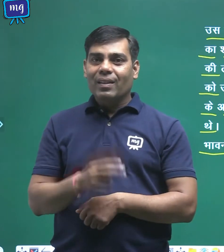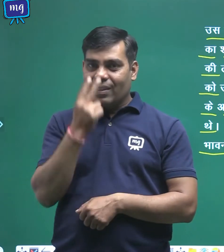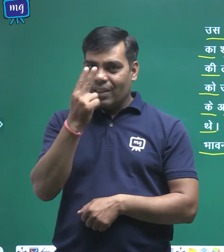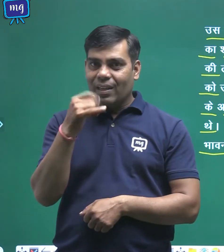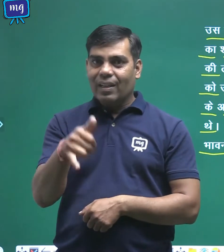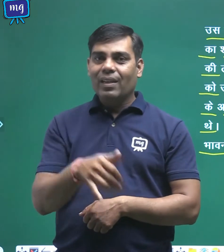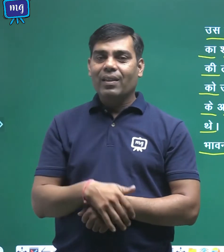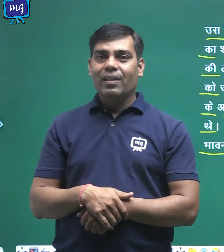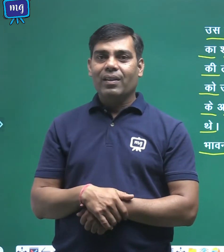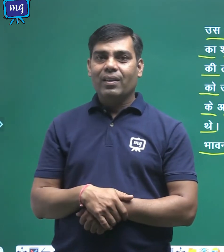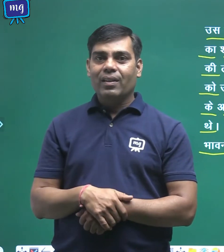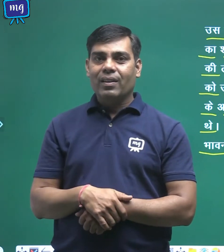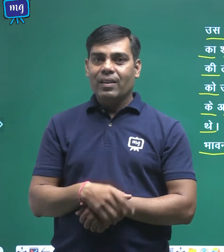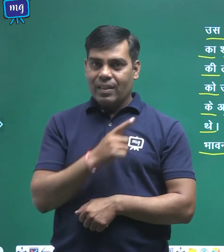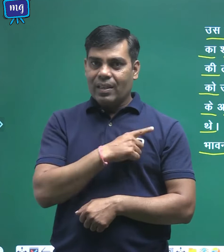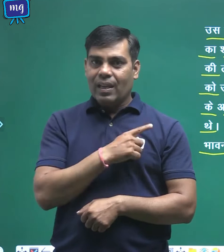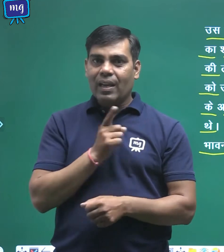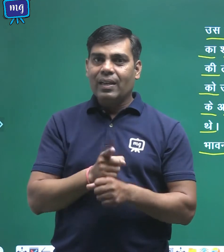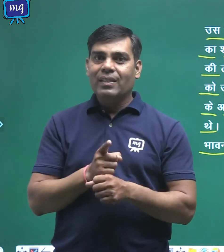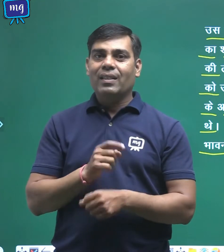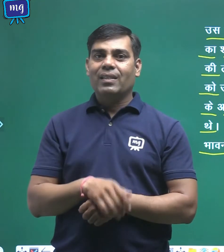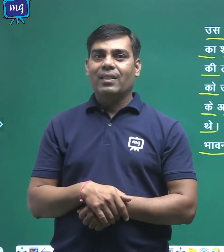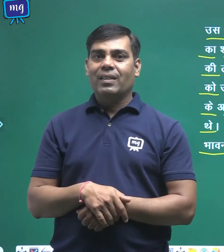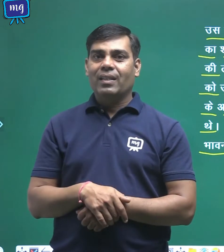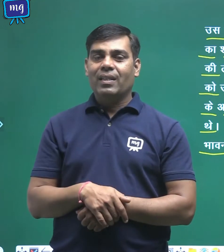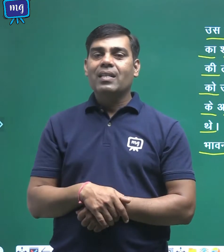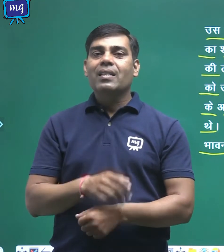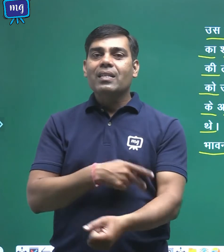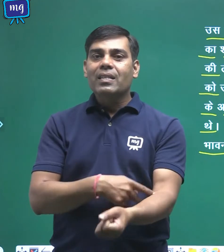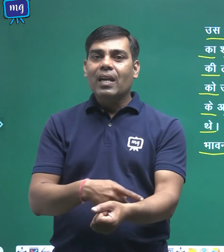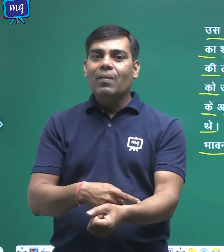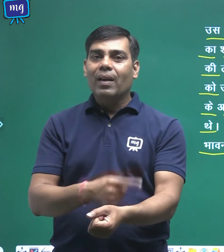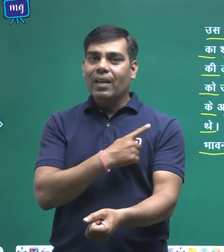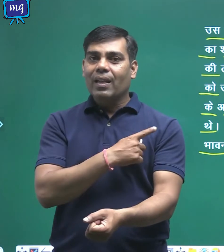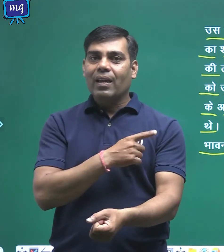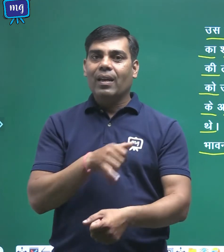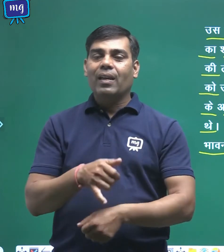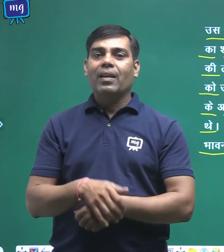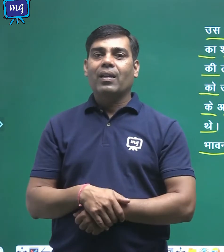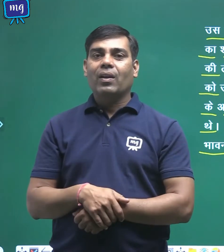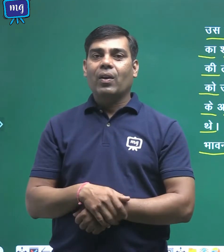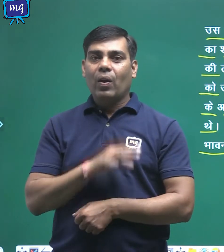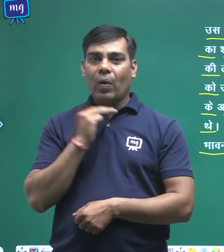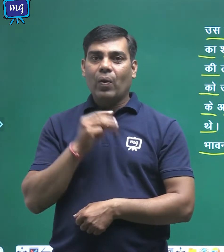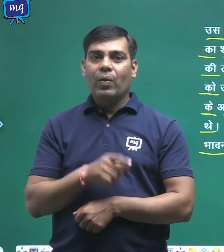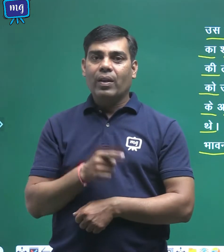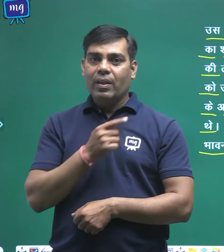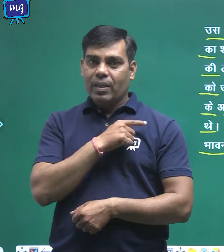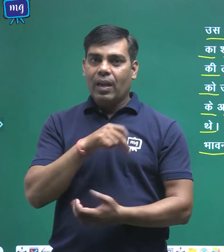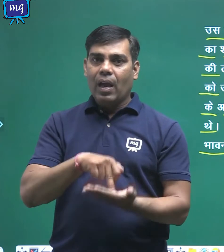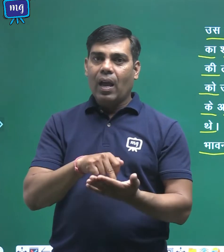रहे हैं। यह शिक्षक सेगाबाई है और यहाँ पर